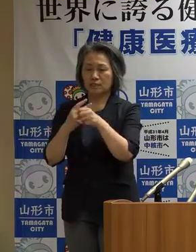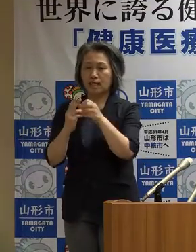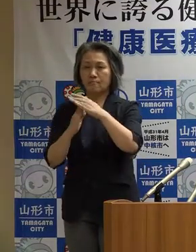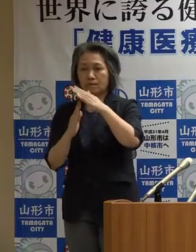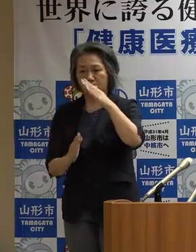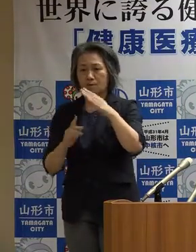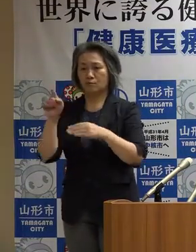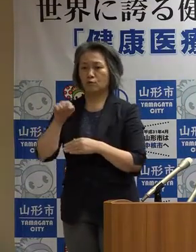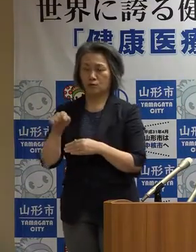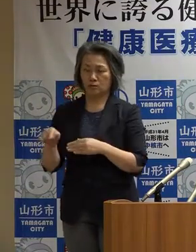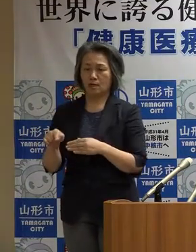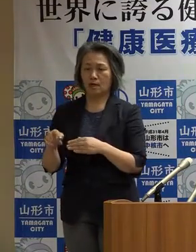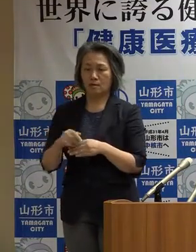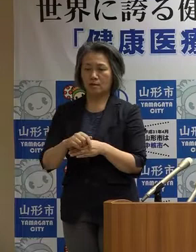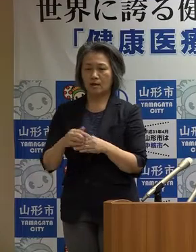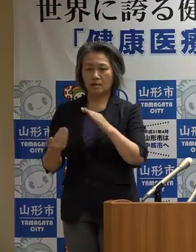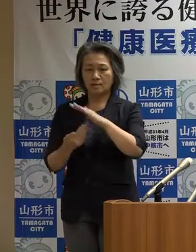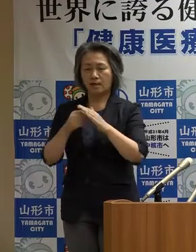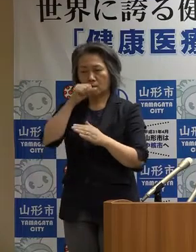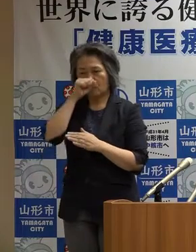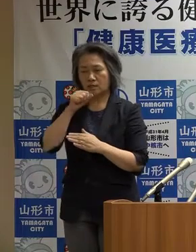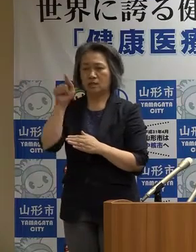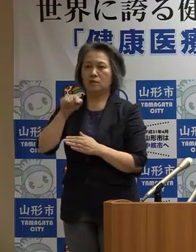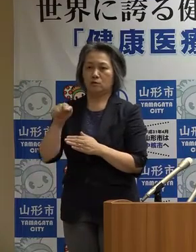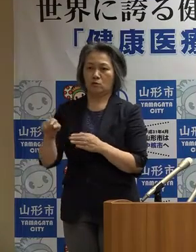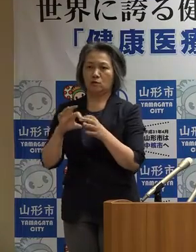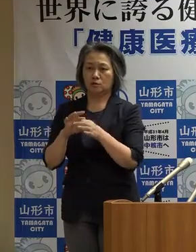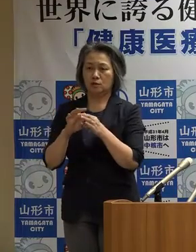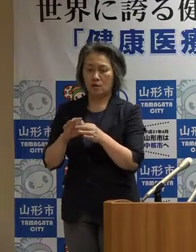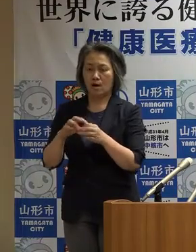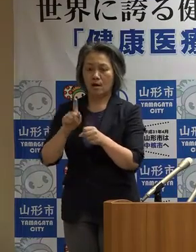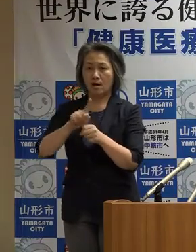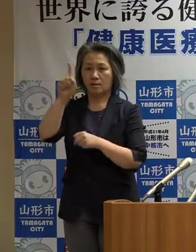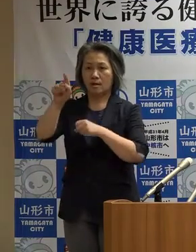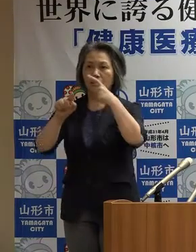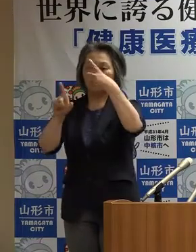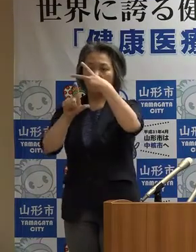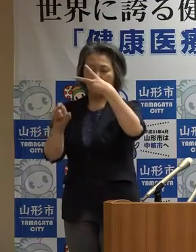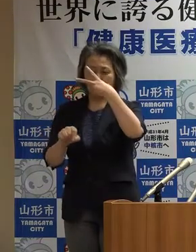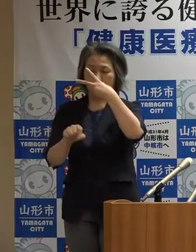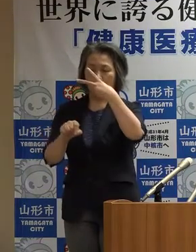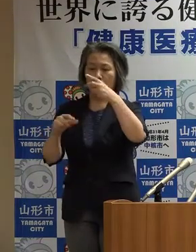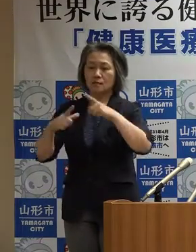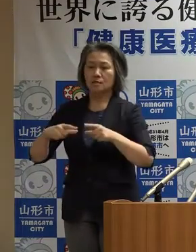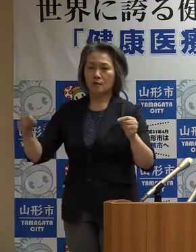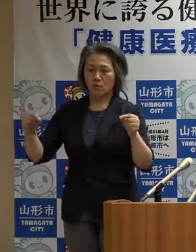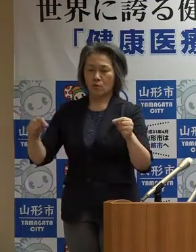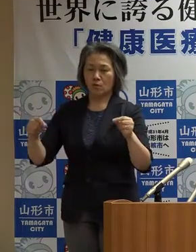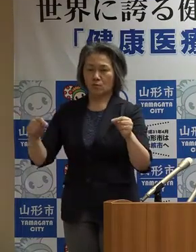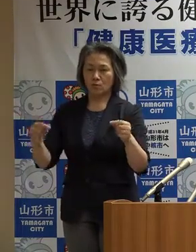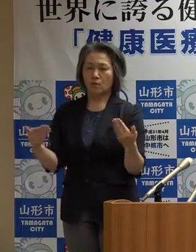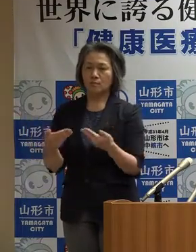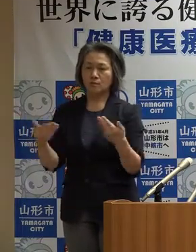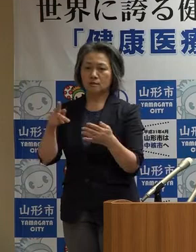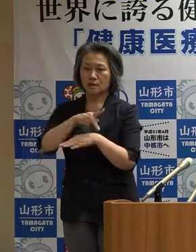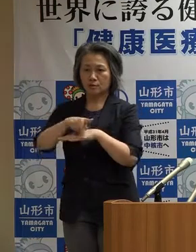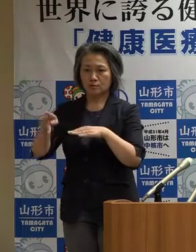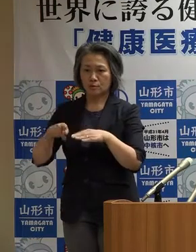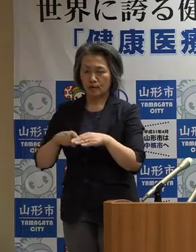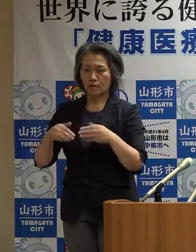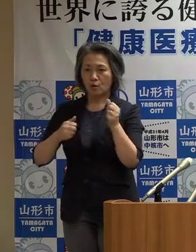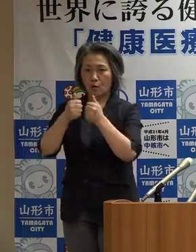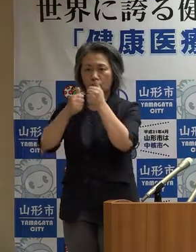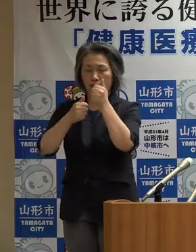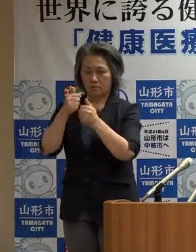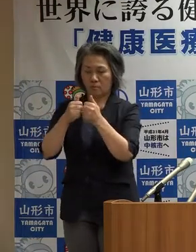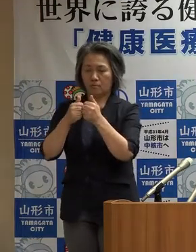うち最も成績の良かった方については来年2月に行われる全国的なビジネスプランコンテスト